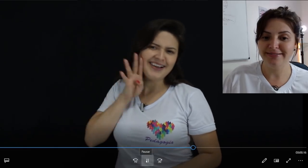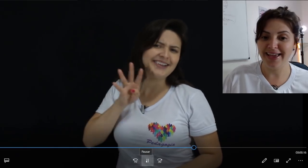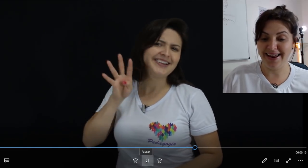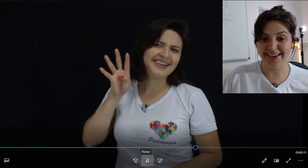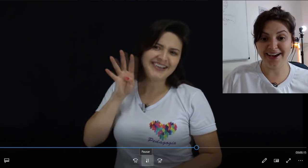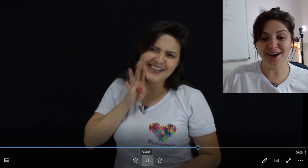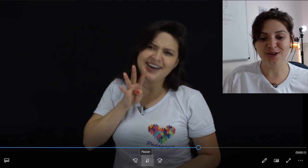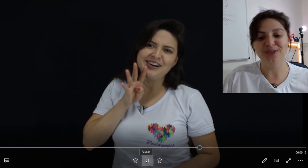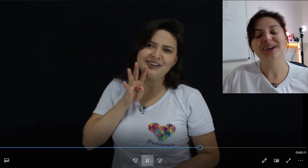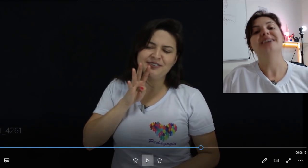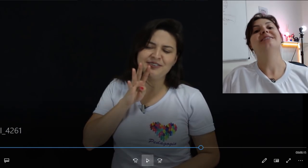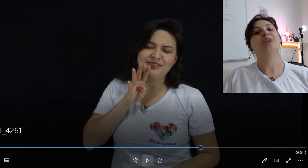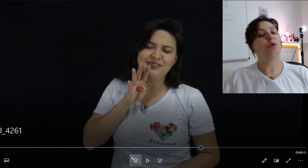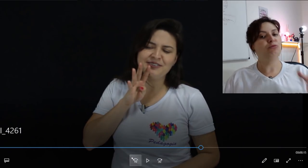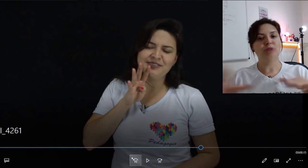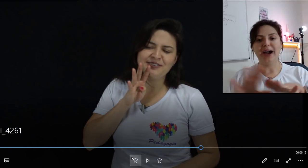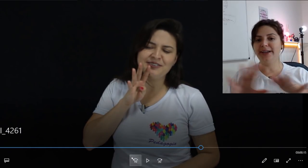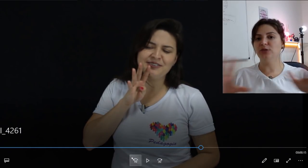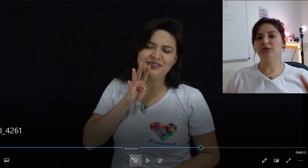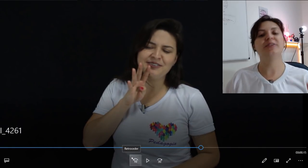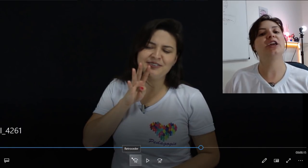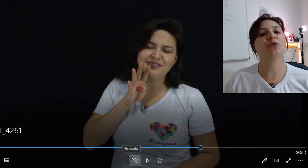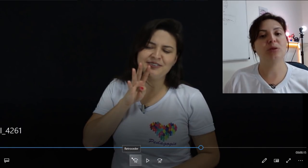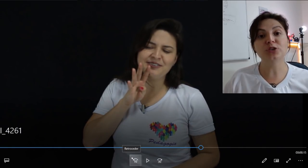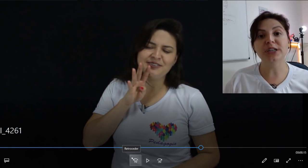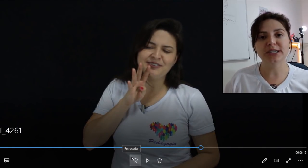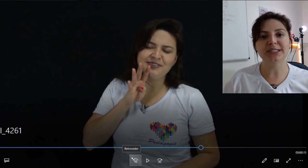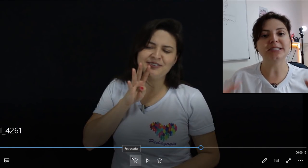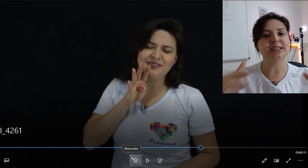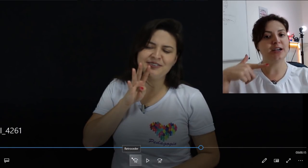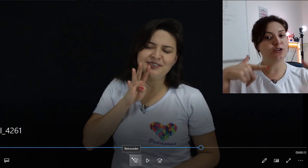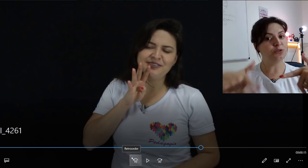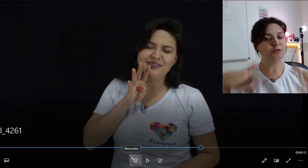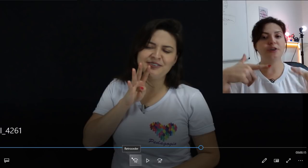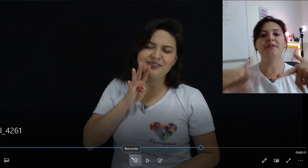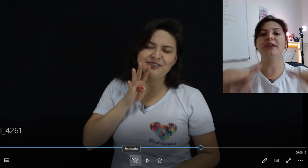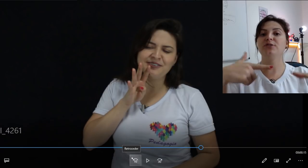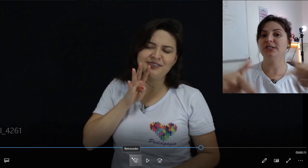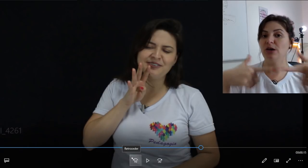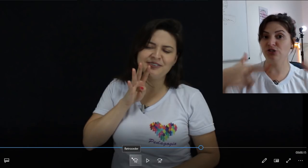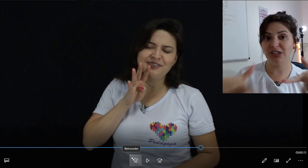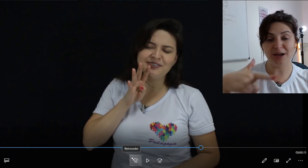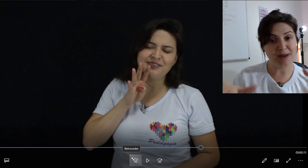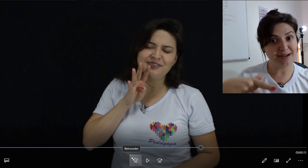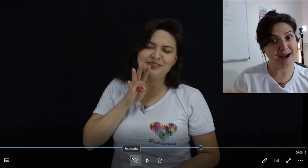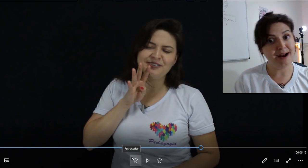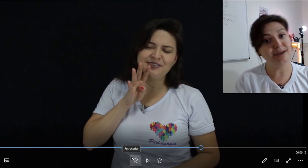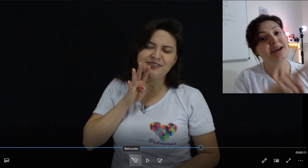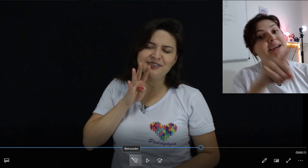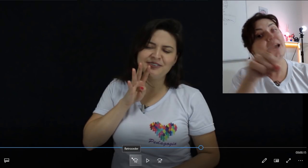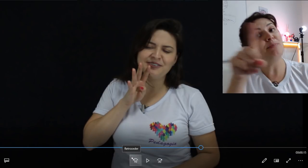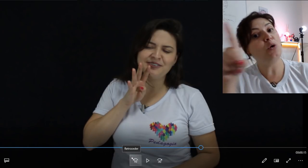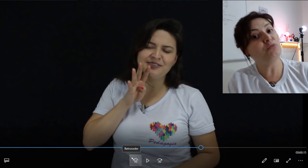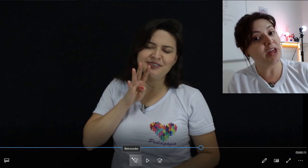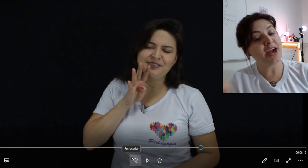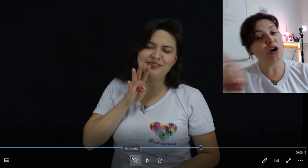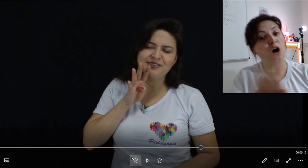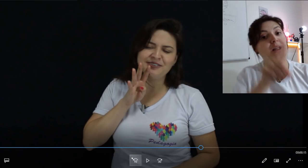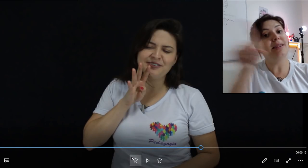é legal. Então, aí não teve nenhuma mudança, certo? Foi feito o sinal de trabalhar e apontei, ó,